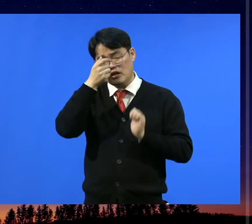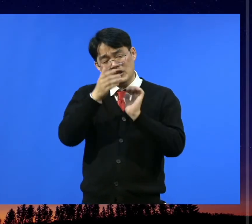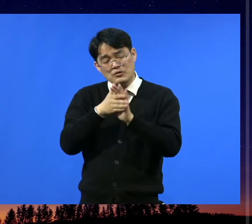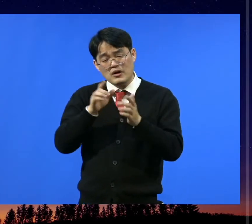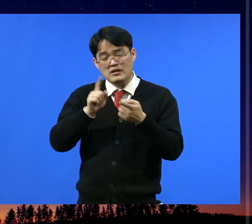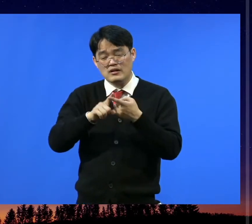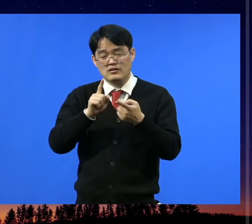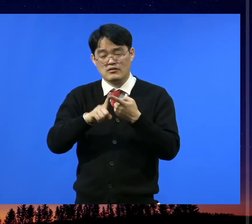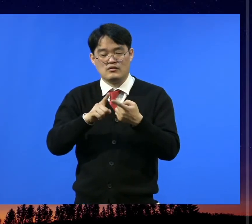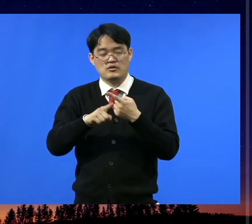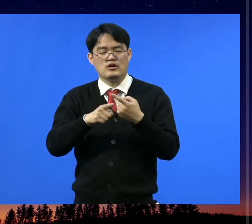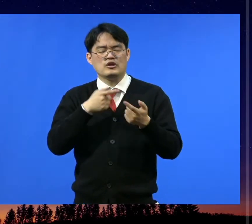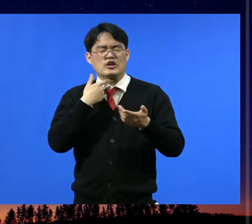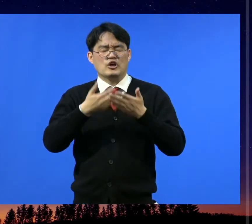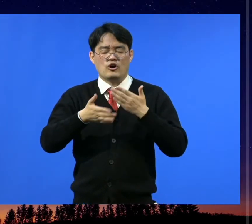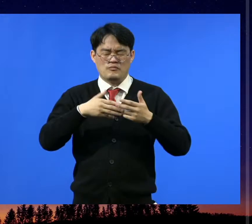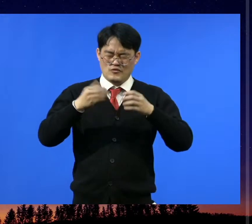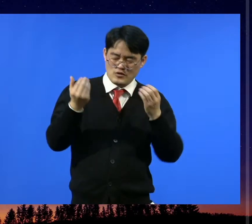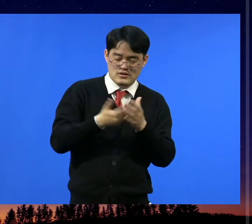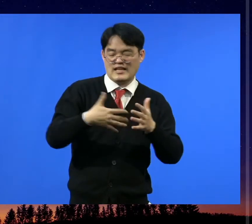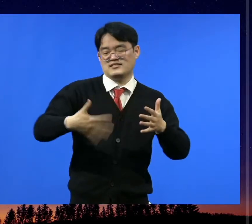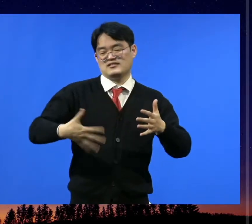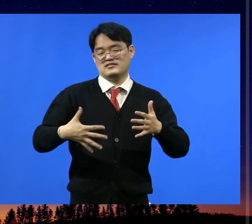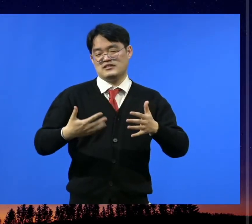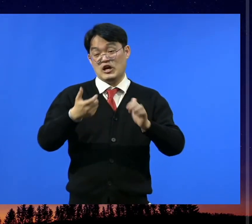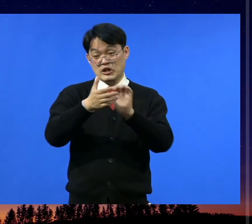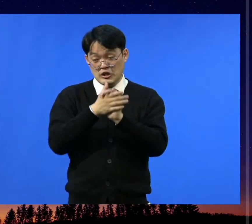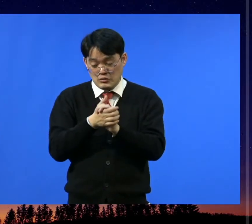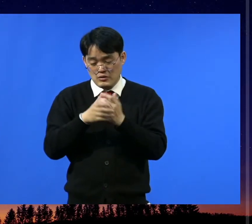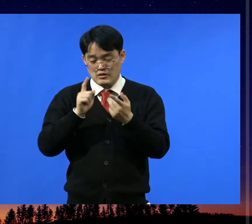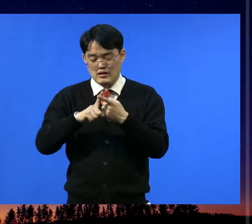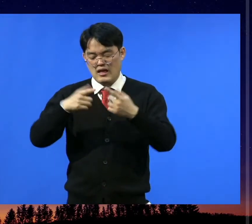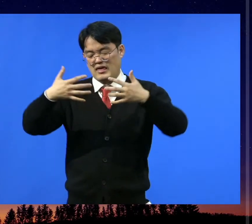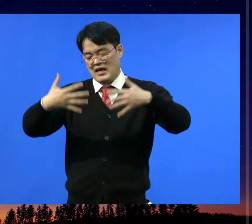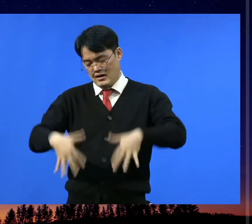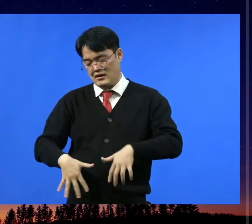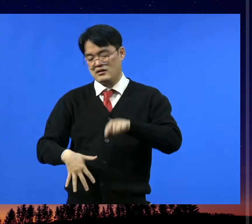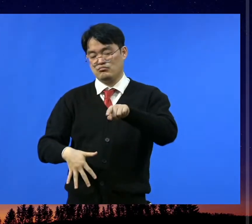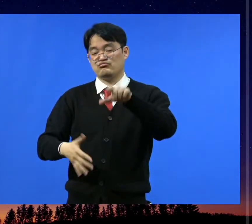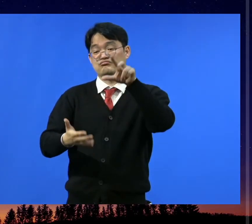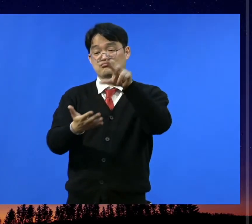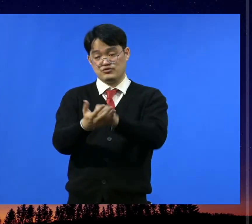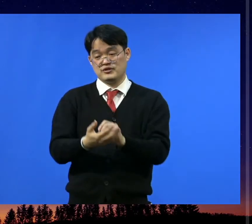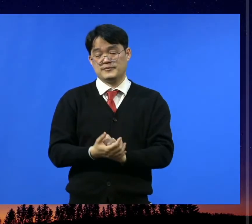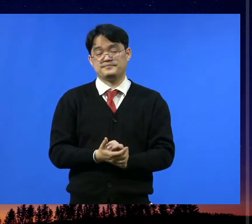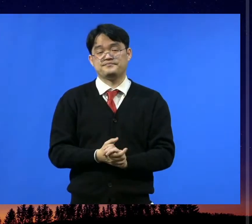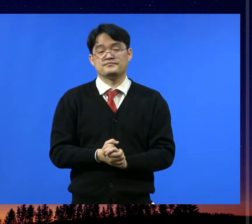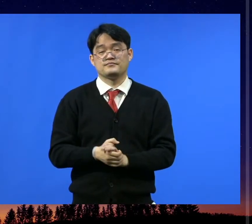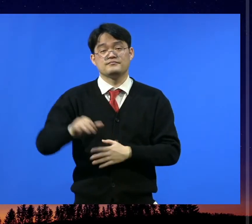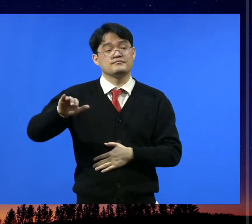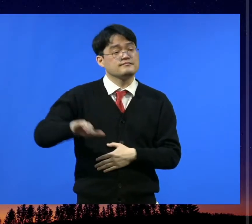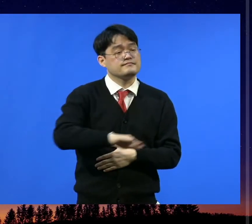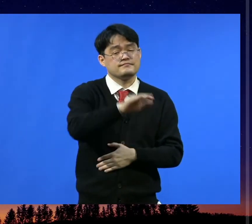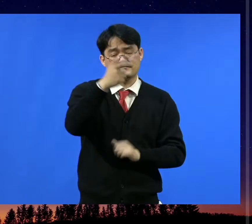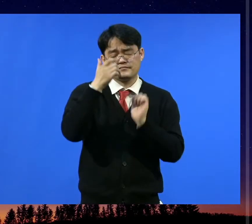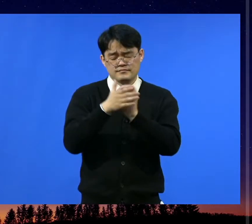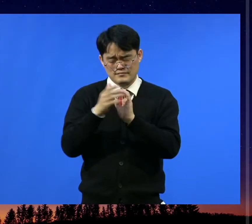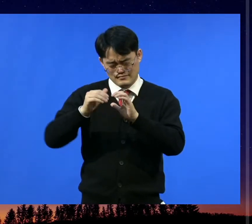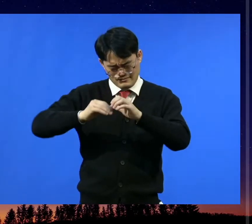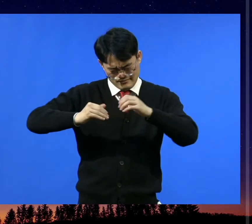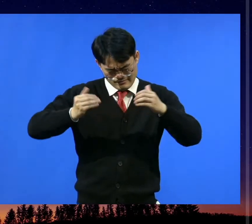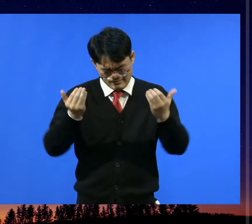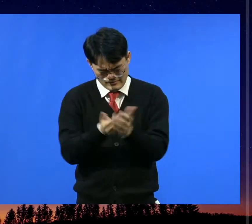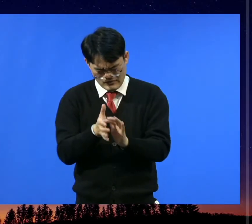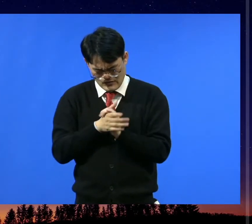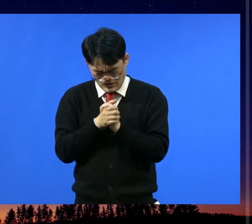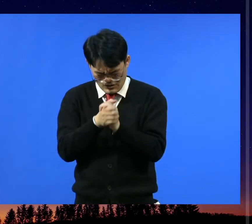멈추어져 있는 거예요. 기도에 있어서 너무도 약한 것입니다. 기도를 우리가 온전히 하게 하는 것은